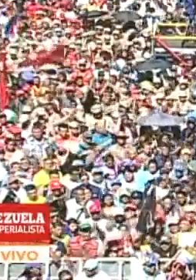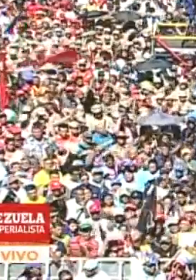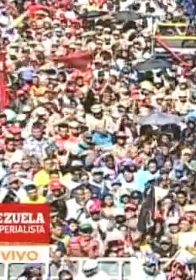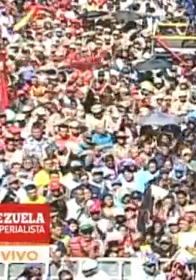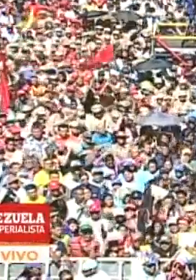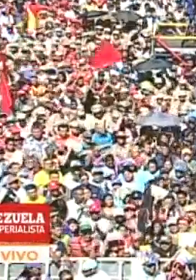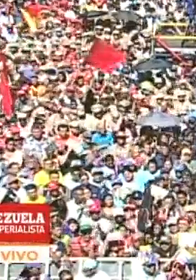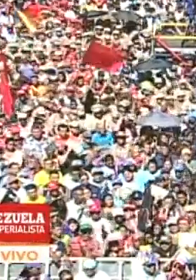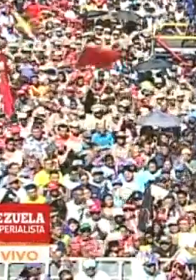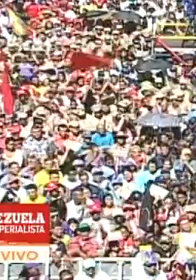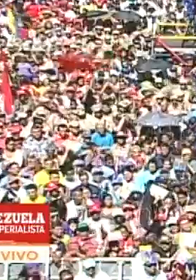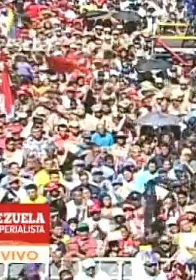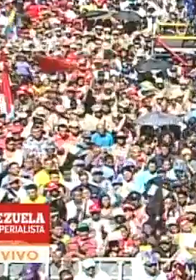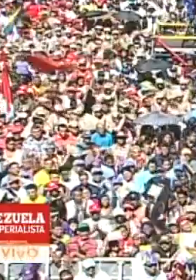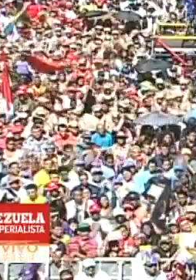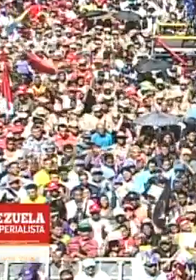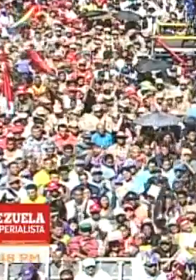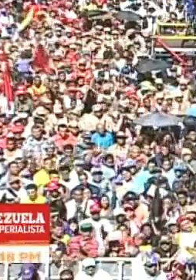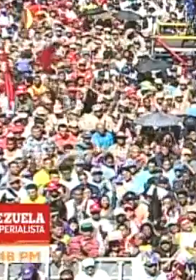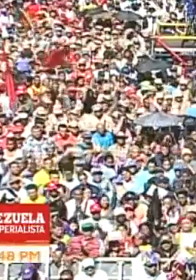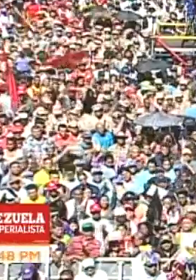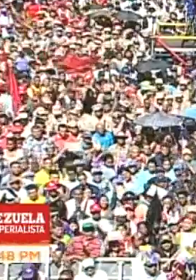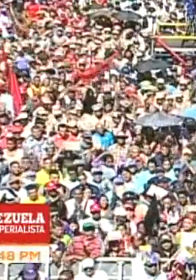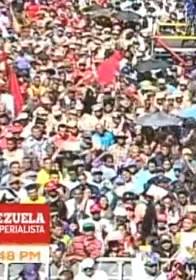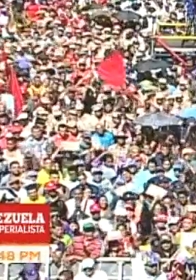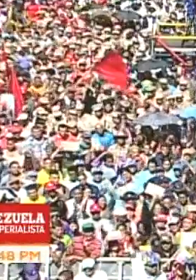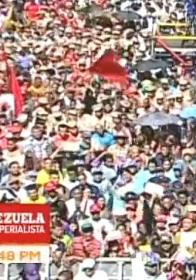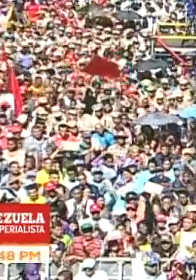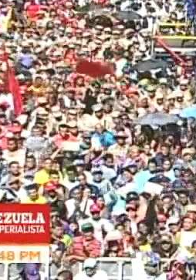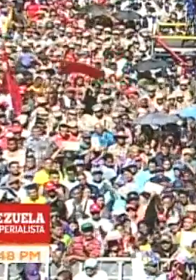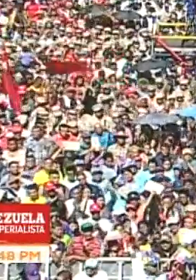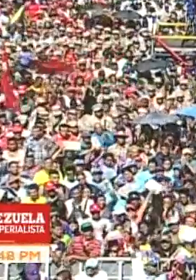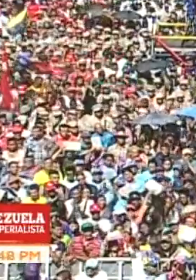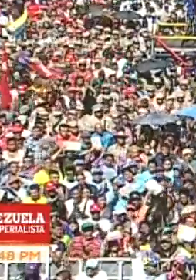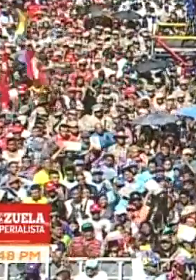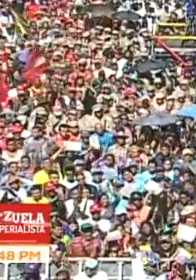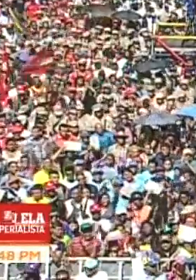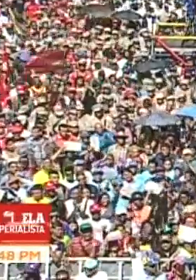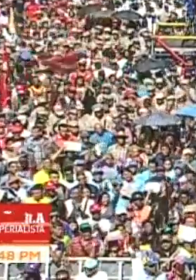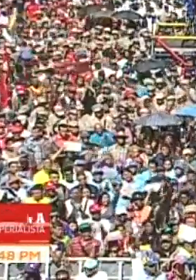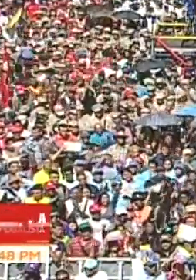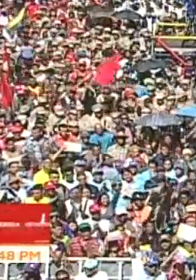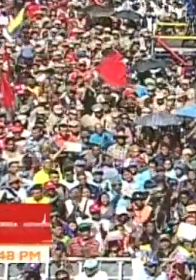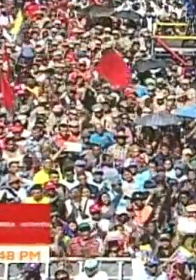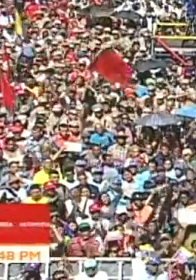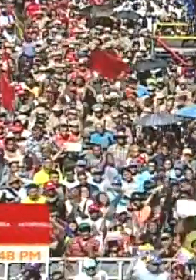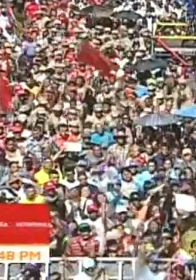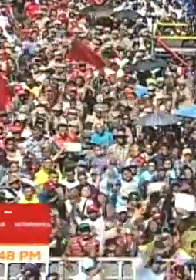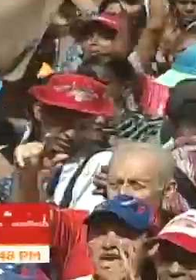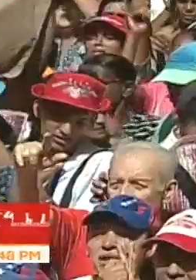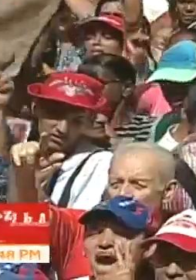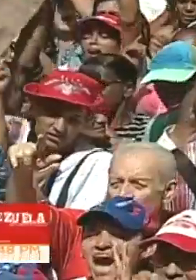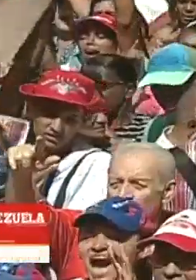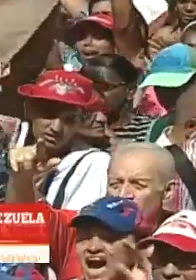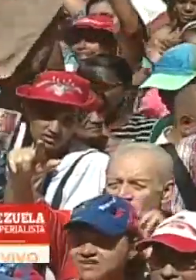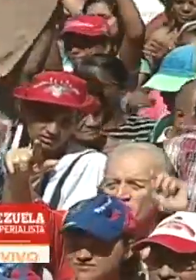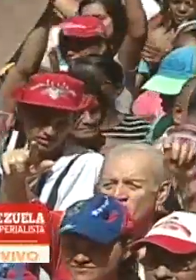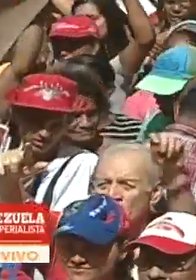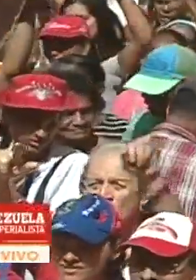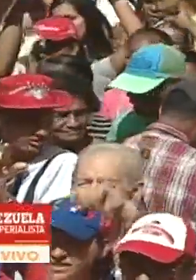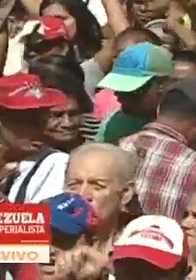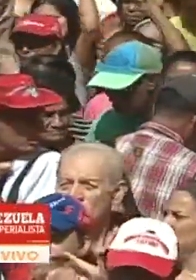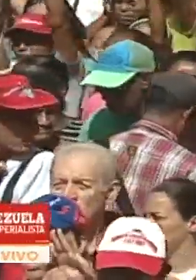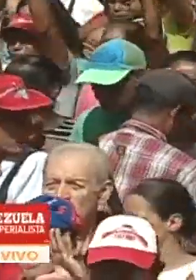calle! ¡Vamos todos a la victoria definitiva de la Revolución Bolivariana! ¡Que viva Chávez! ¡Que